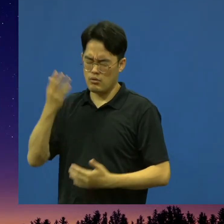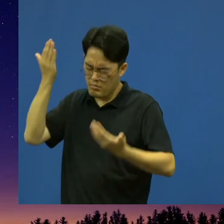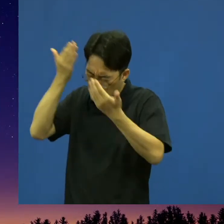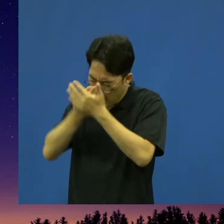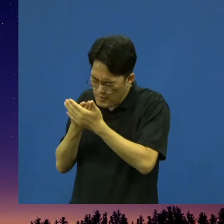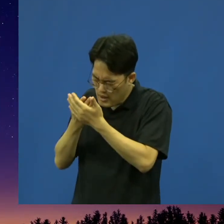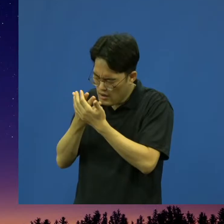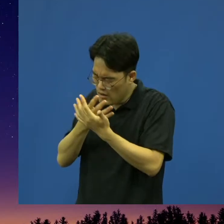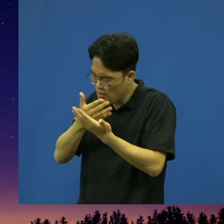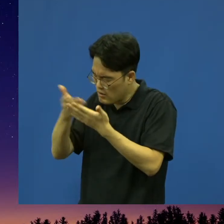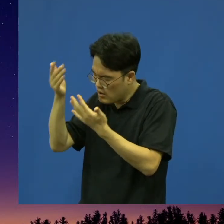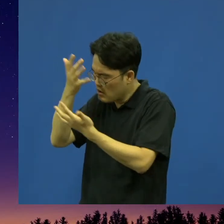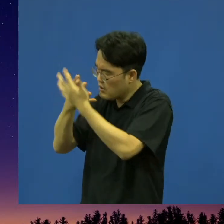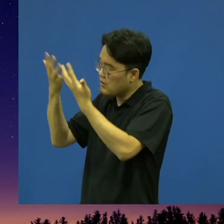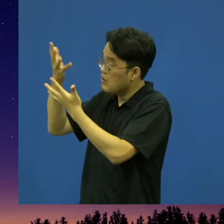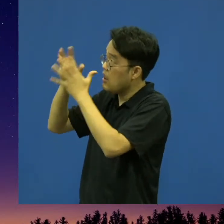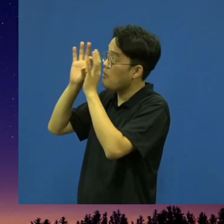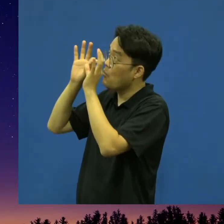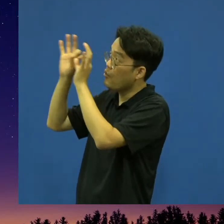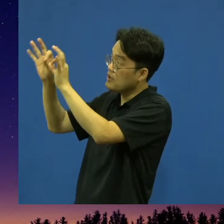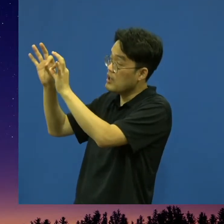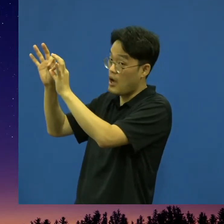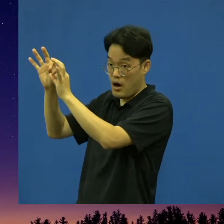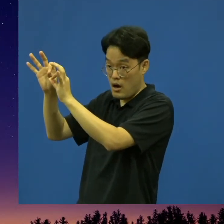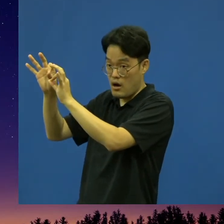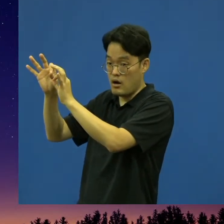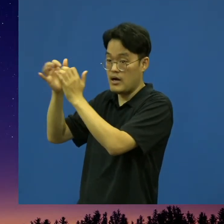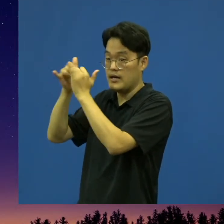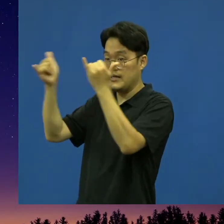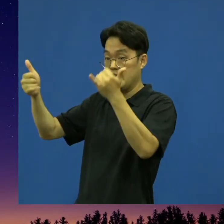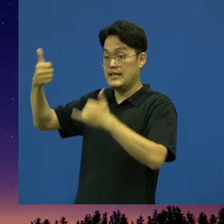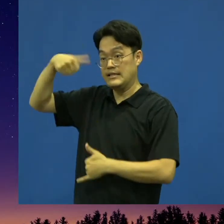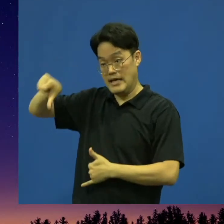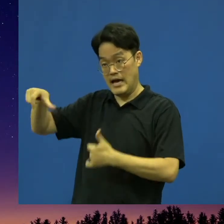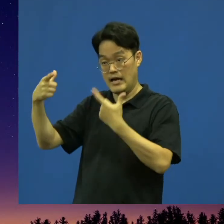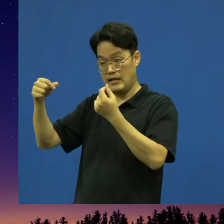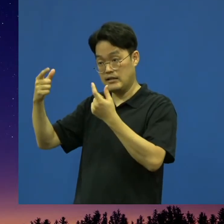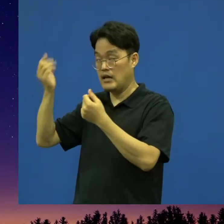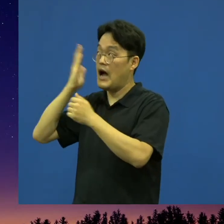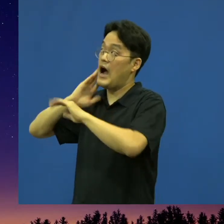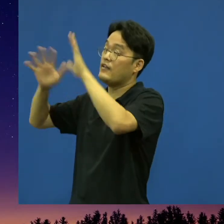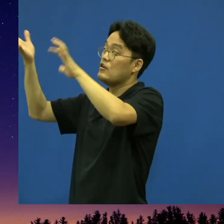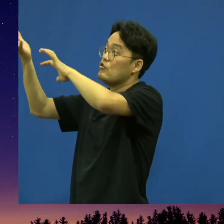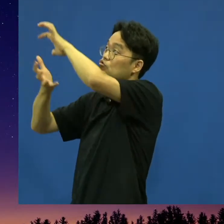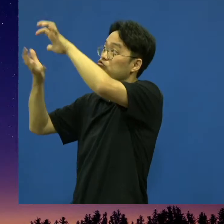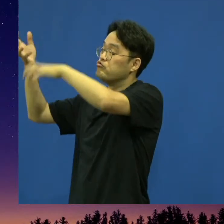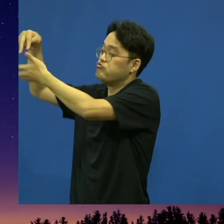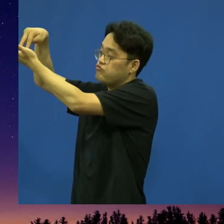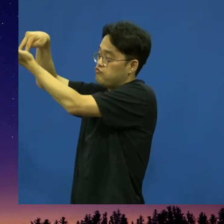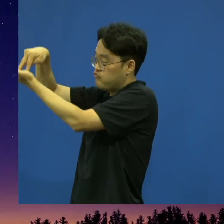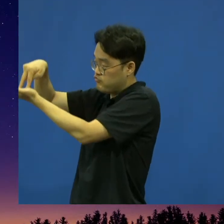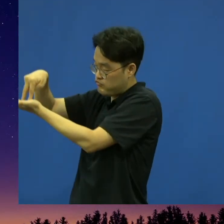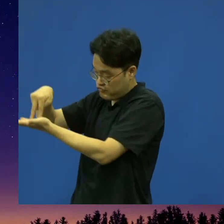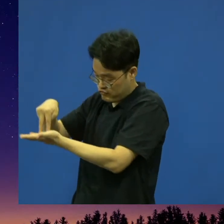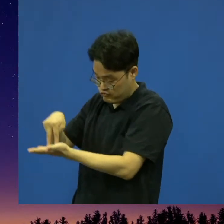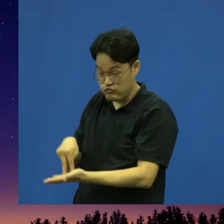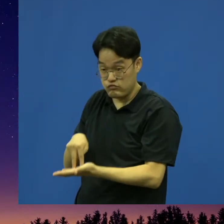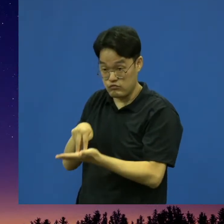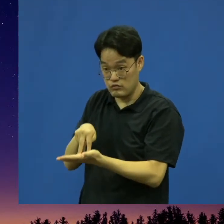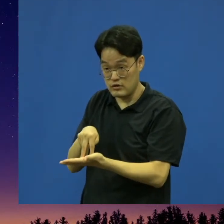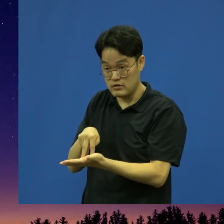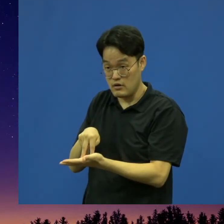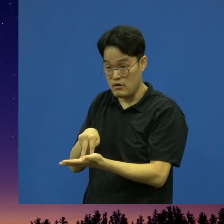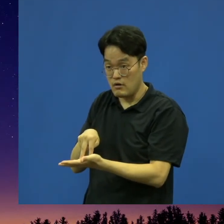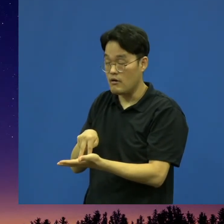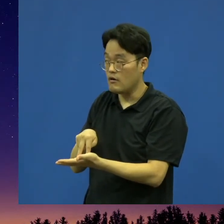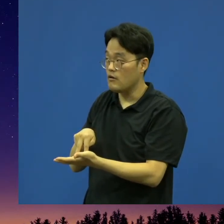중에 보니 인자 같은 이가 하늘 구름을 타고 와서 옛적부터 항상 계신 이에게 나아가 그